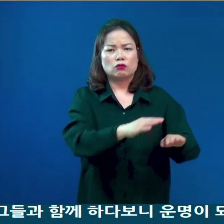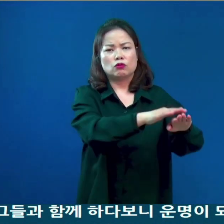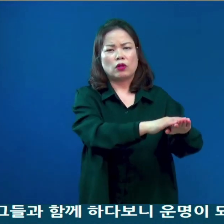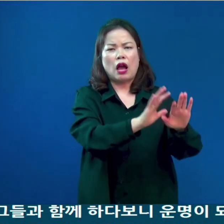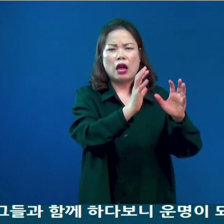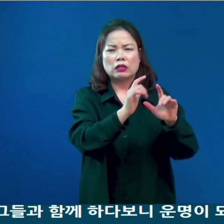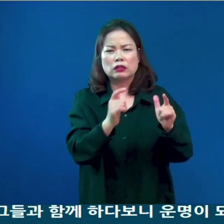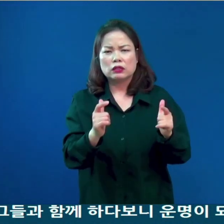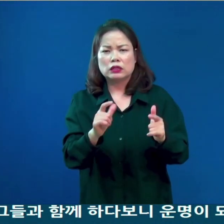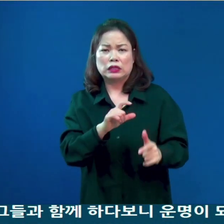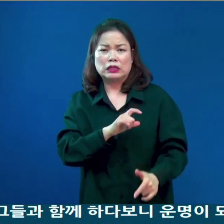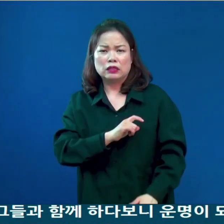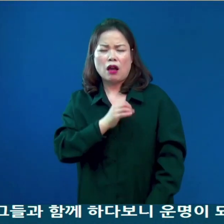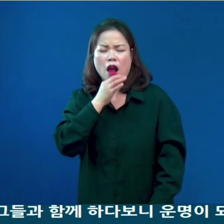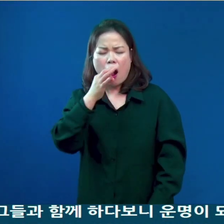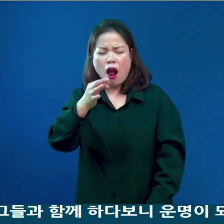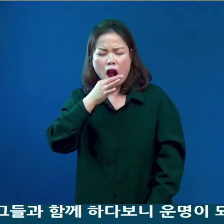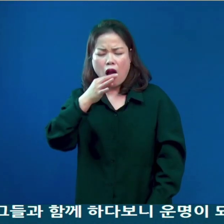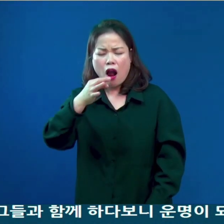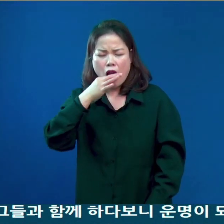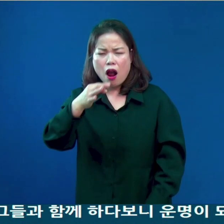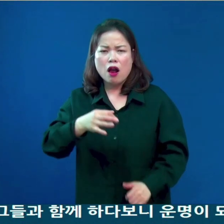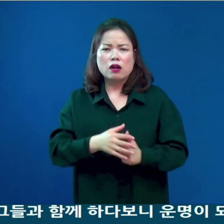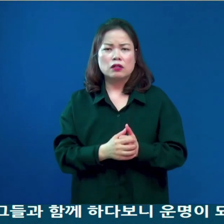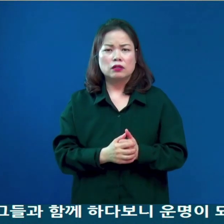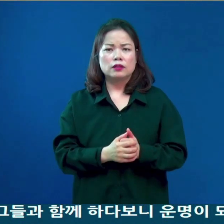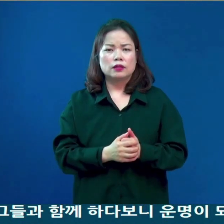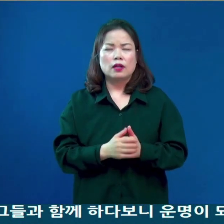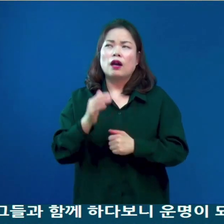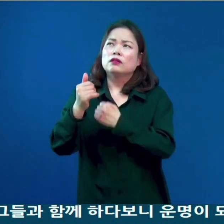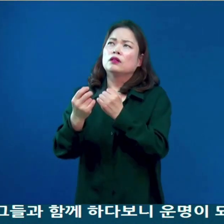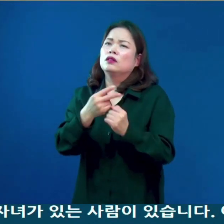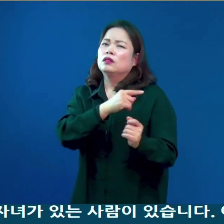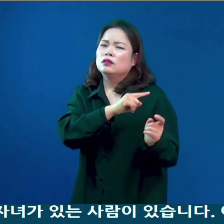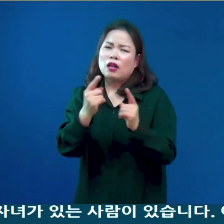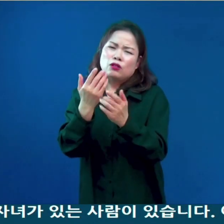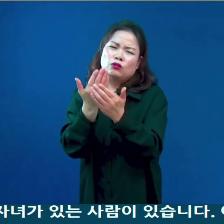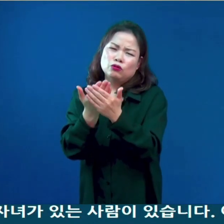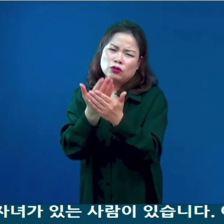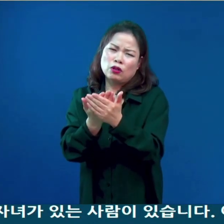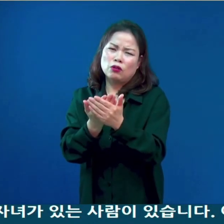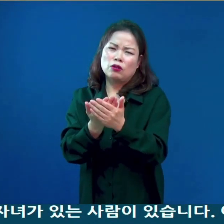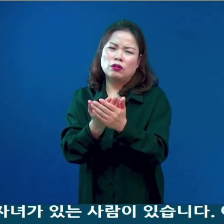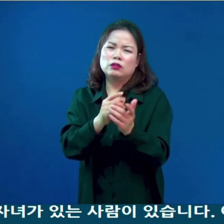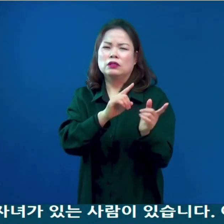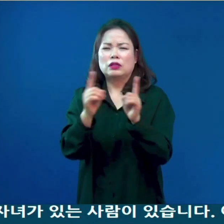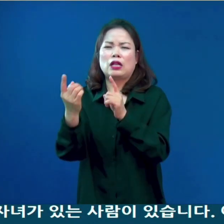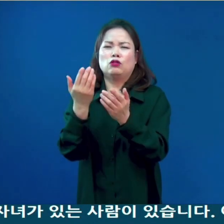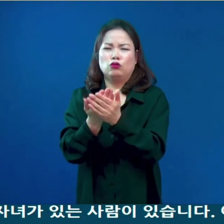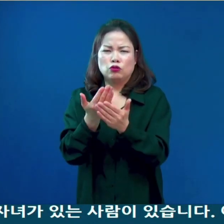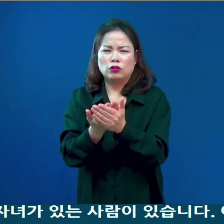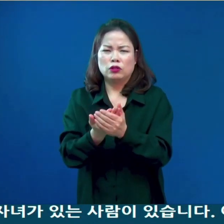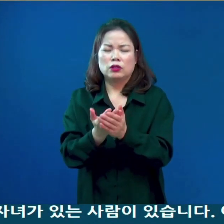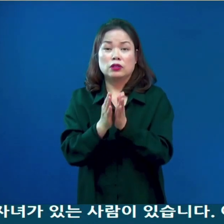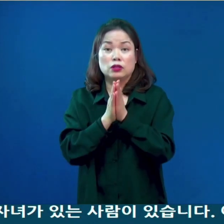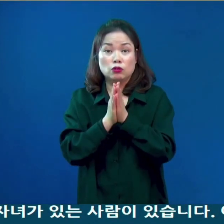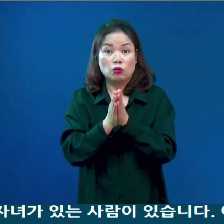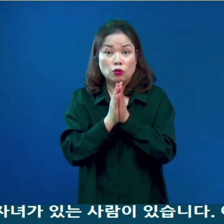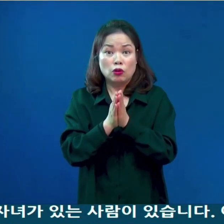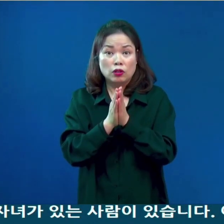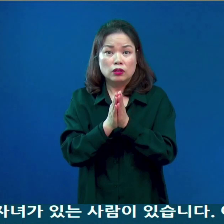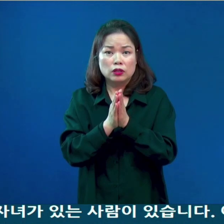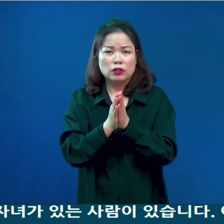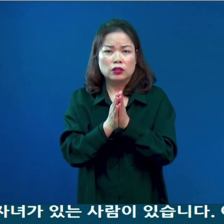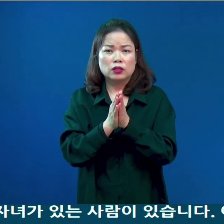그 아이들의 이름을 불러가면서 하나님 살려주십시오. 살려주십시오. 그 기도를 하는데